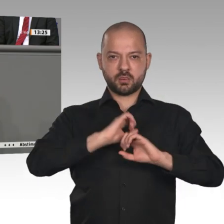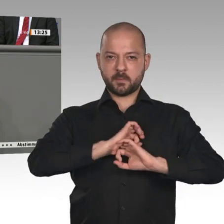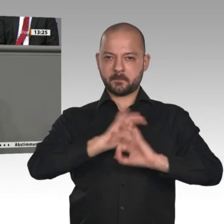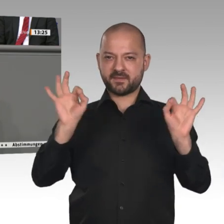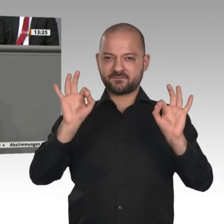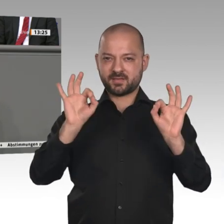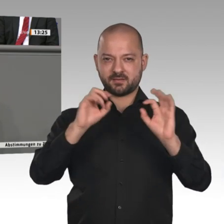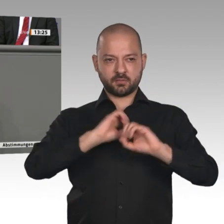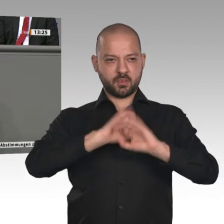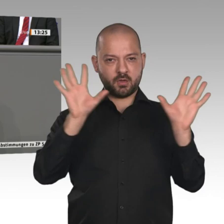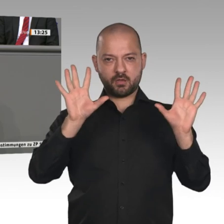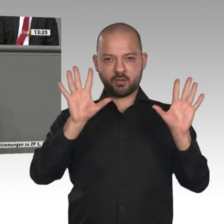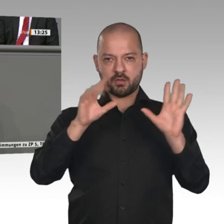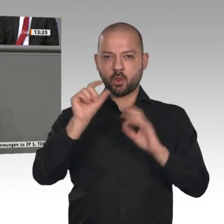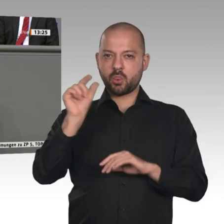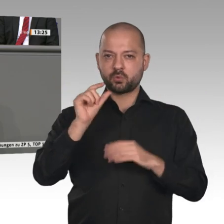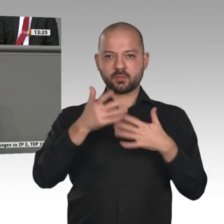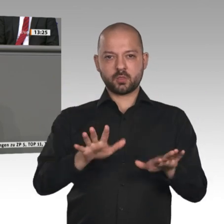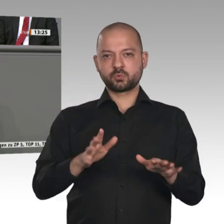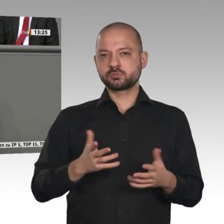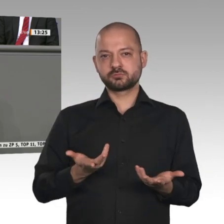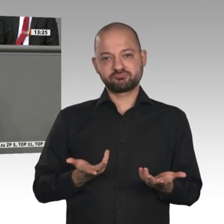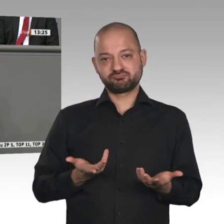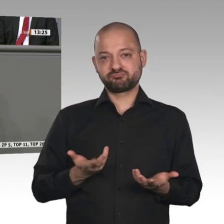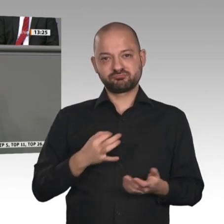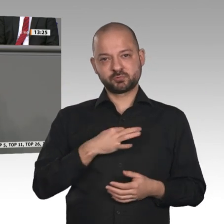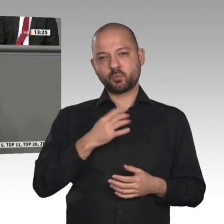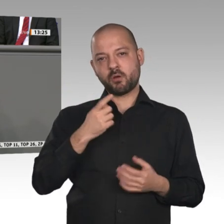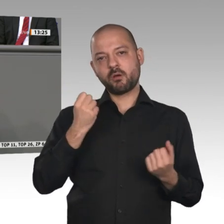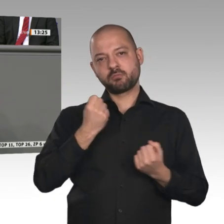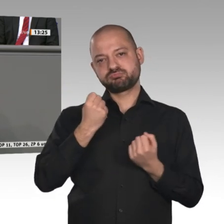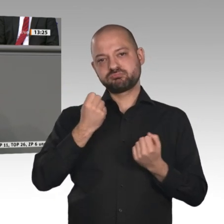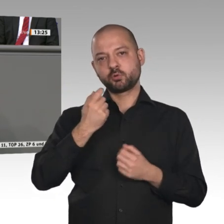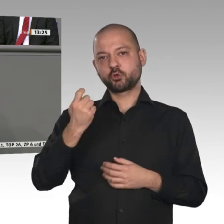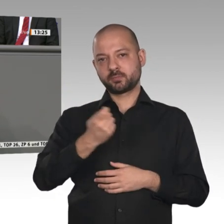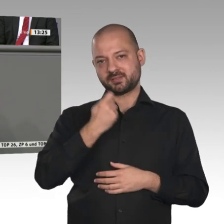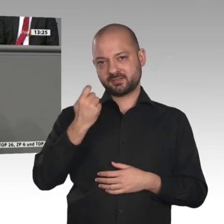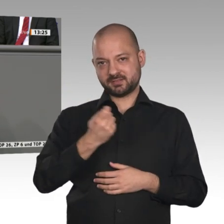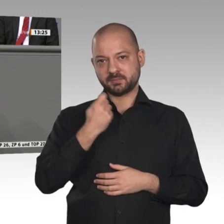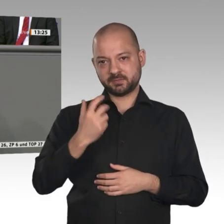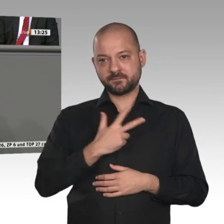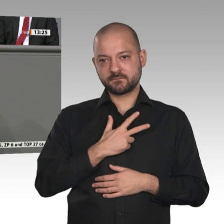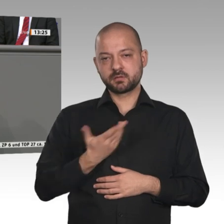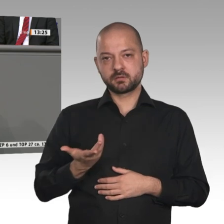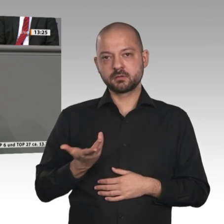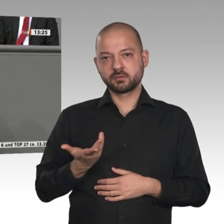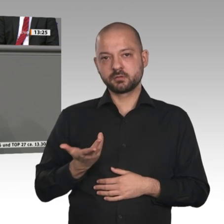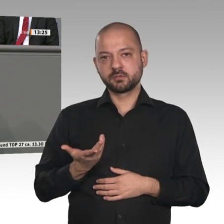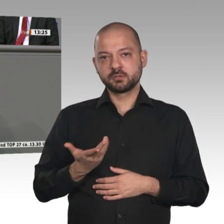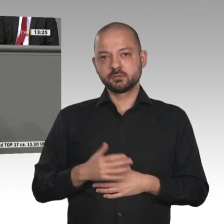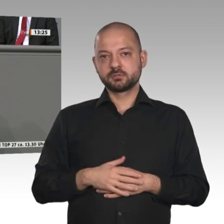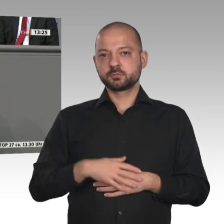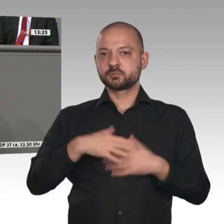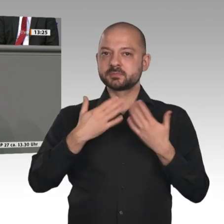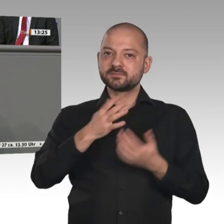Regelung herstellen zu wollen, das halte ich dann doch für einen überhöhten Anspruch. Es gibt viele solche